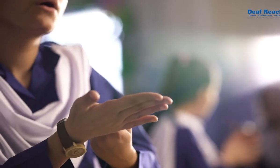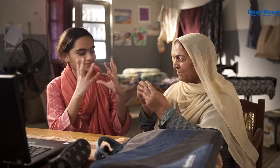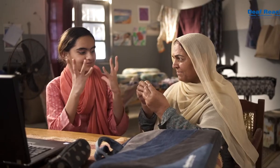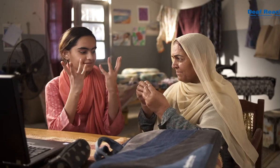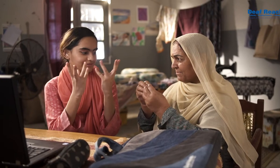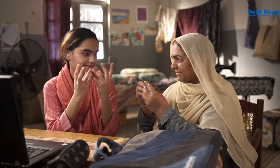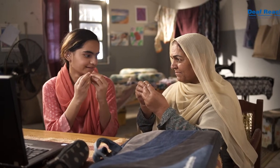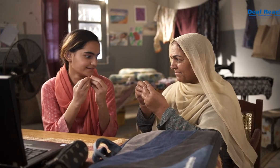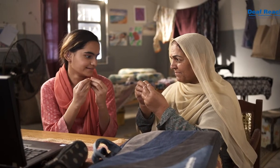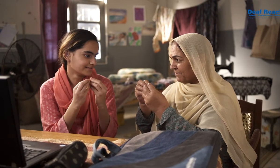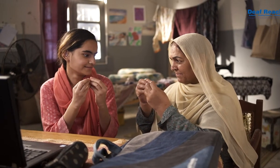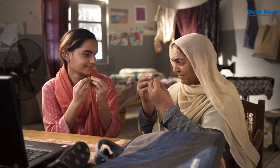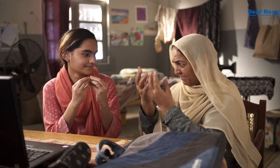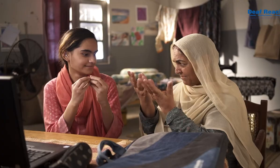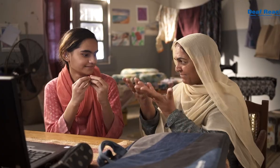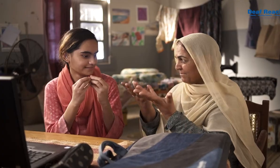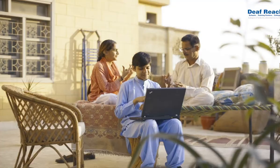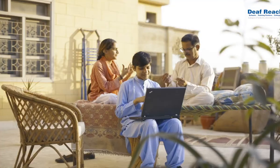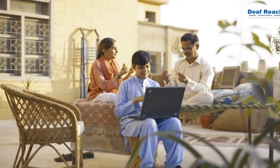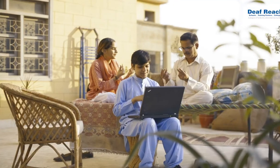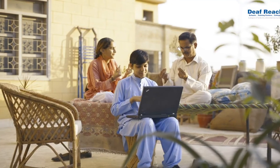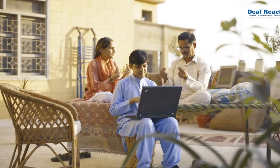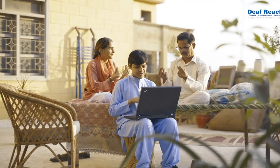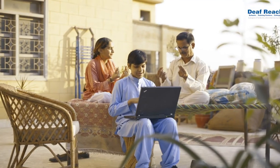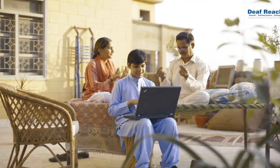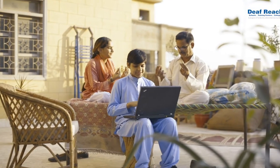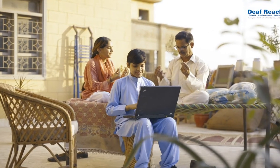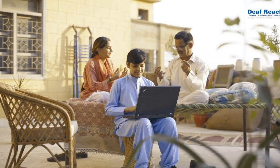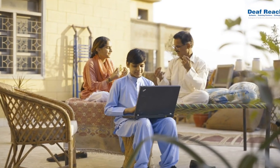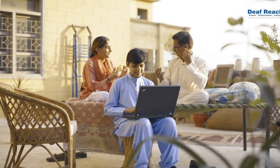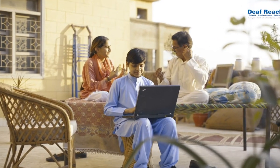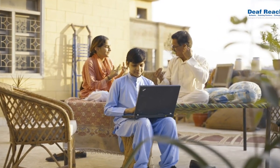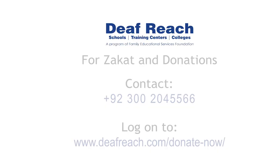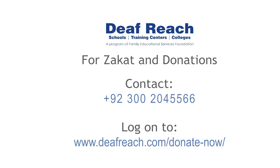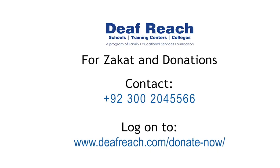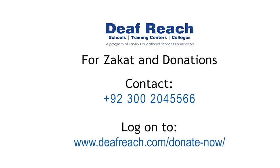जिंदगी में रौनक और हुनर। आपकी ज़कात बने इनका रोशन मुस्तकबिल।